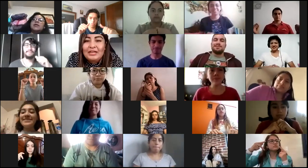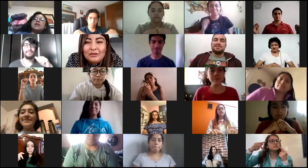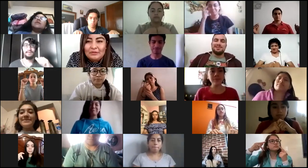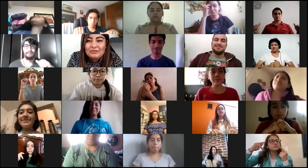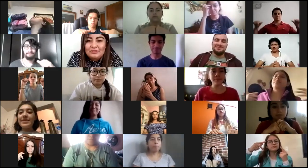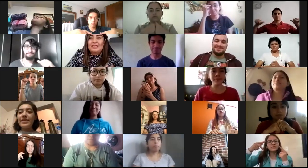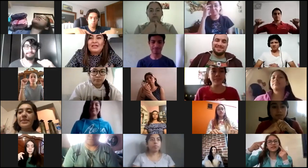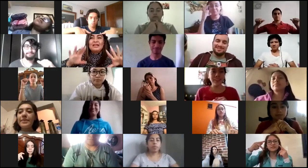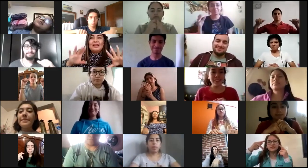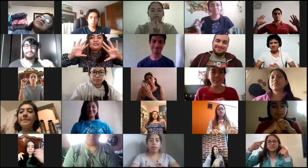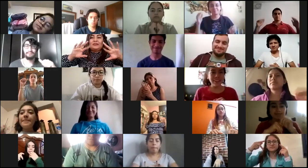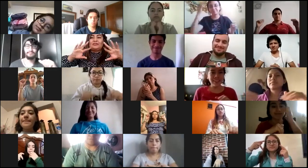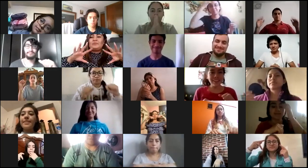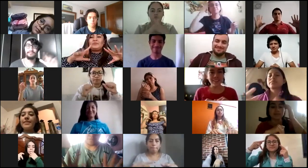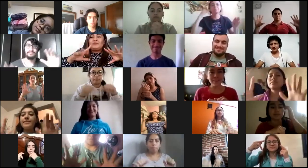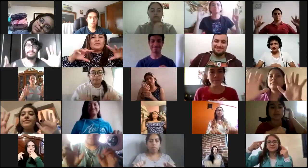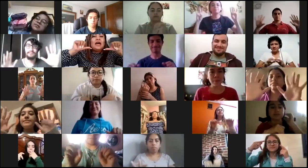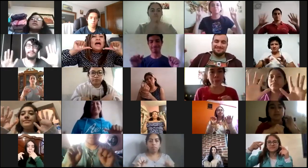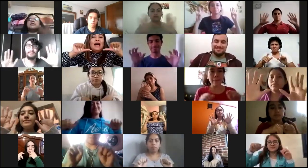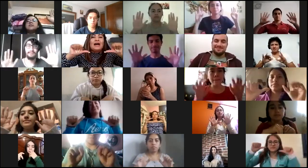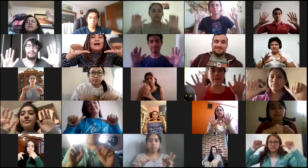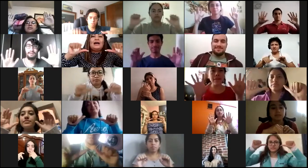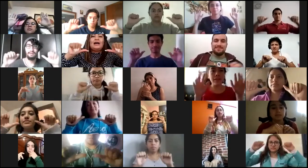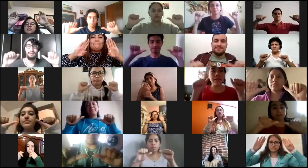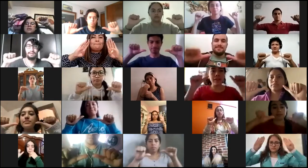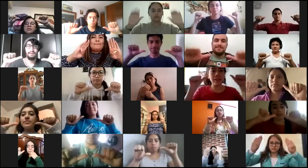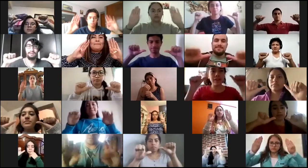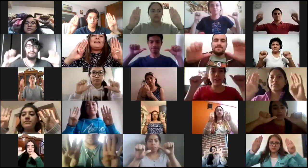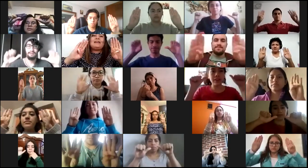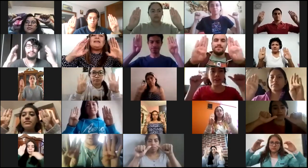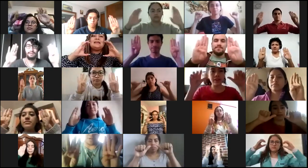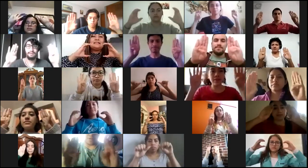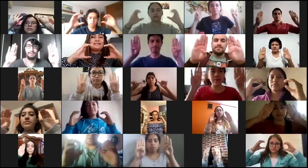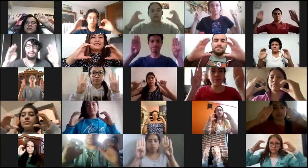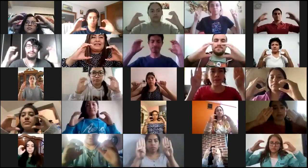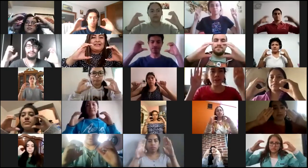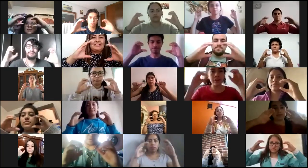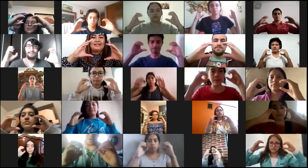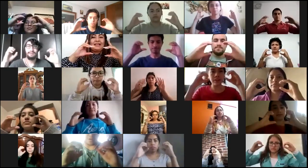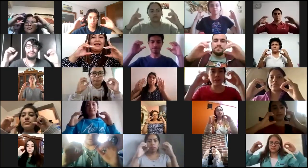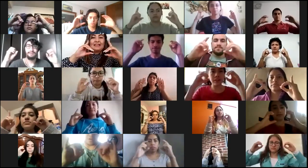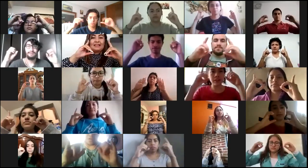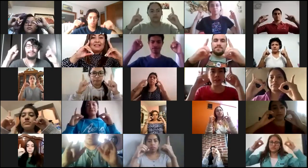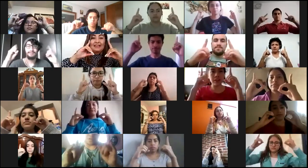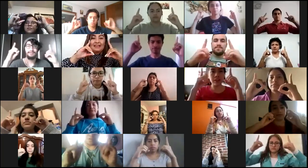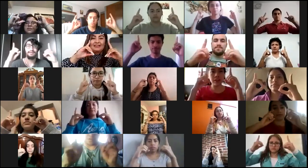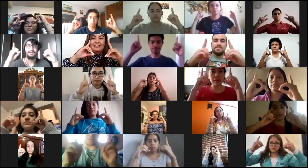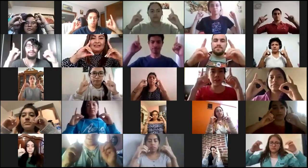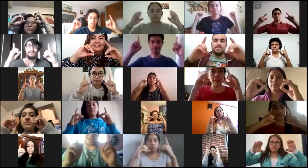pero sí. Las dos manos, vamos todos. A, B, C, D,